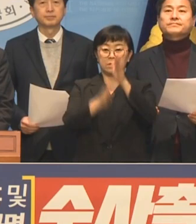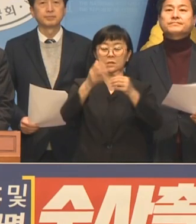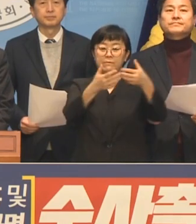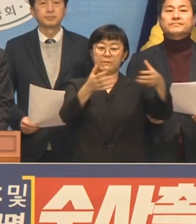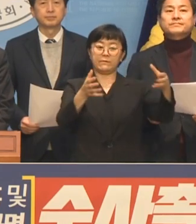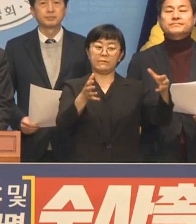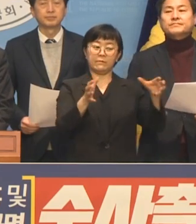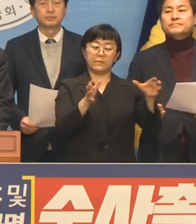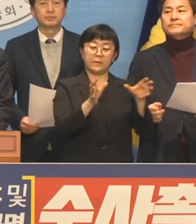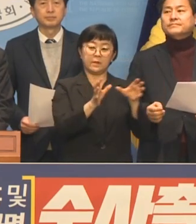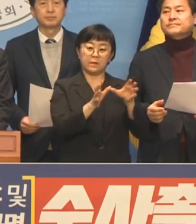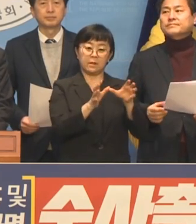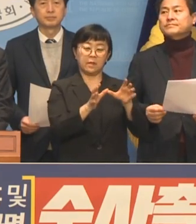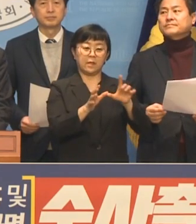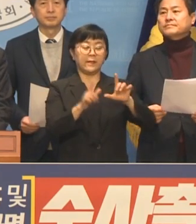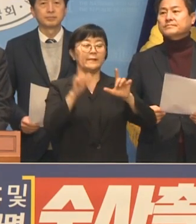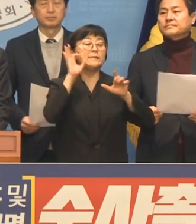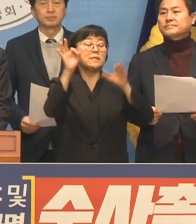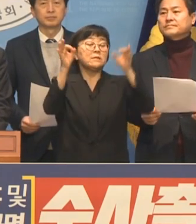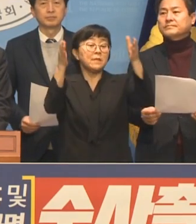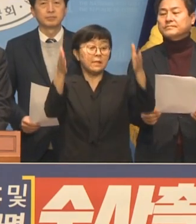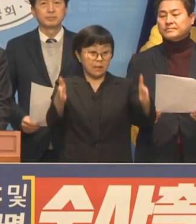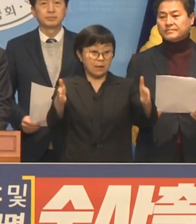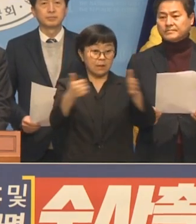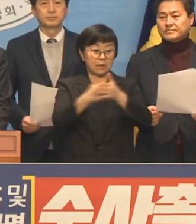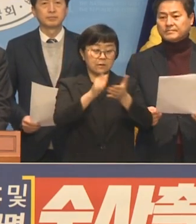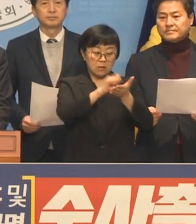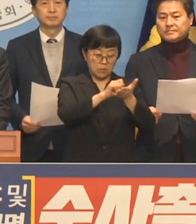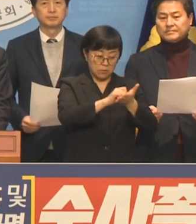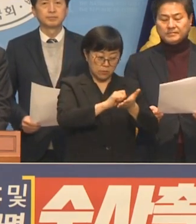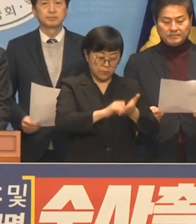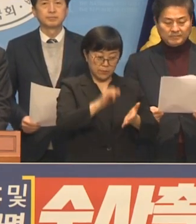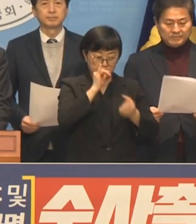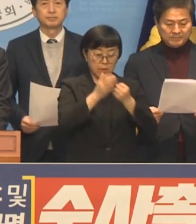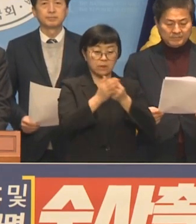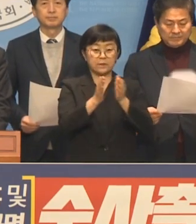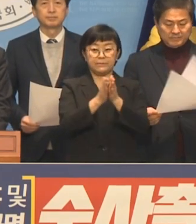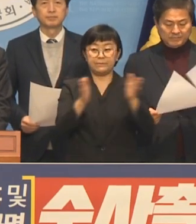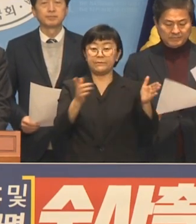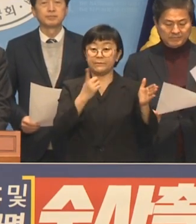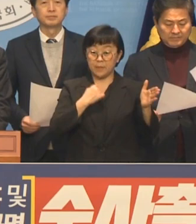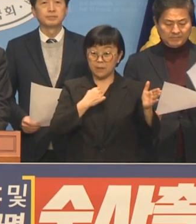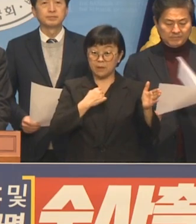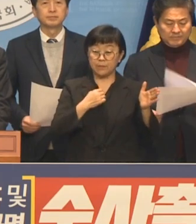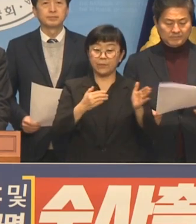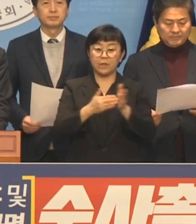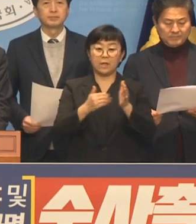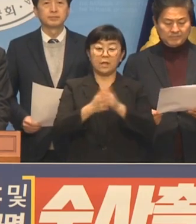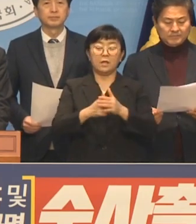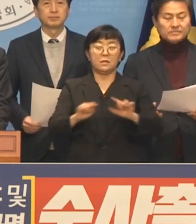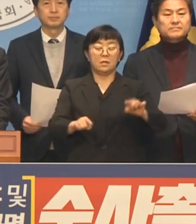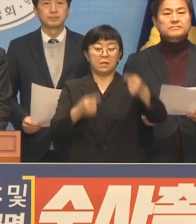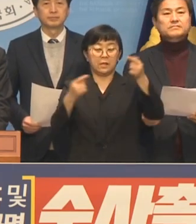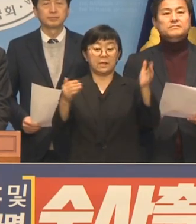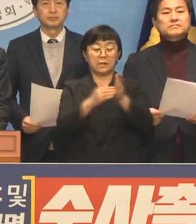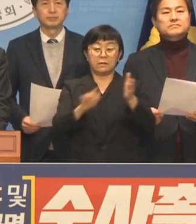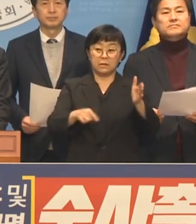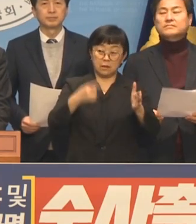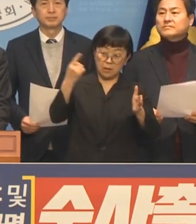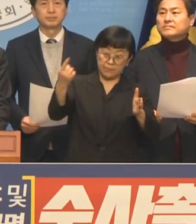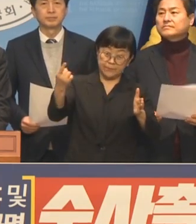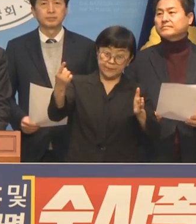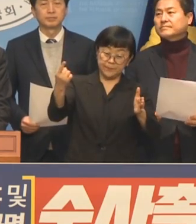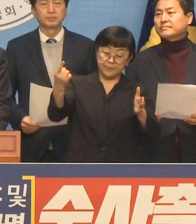서울시당에서 약 10여일 동안 서명운동을 실시했고 이제 설이 끝난 후에 저희가